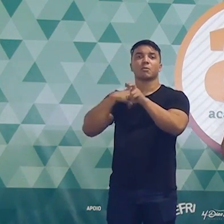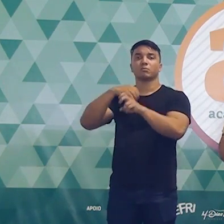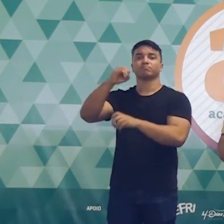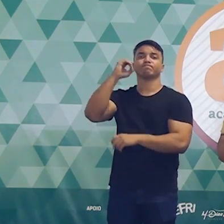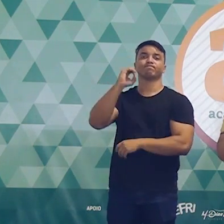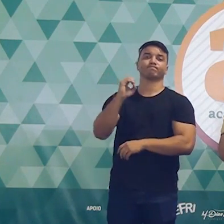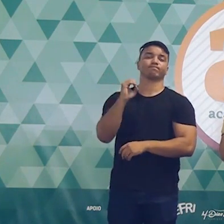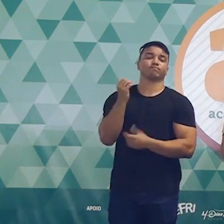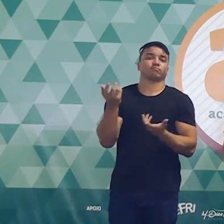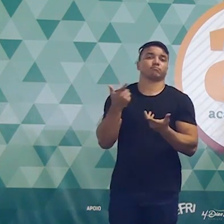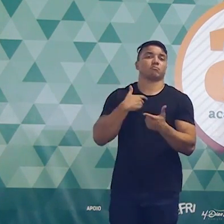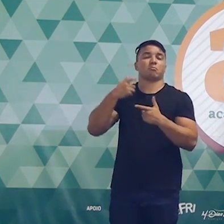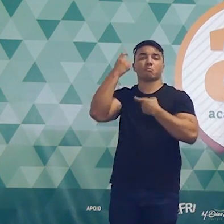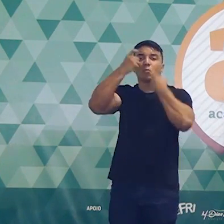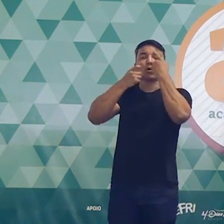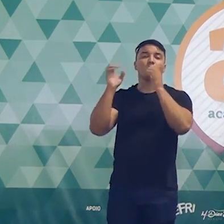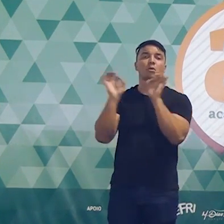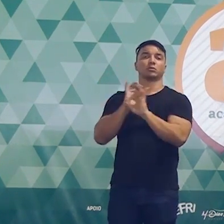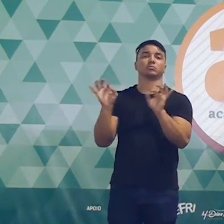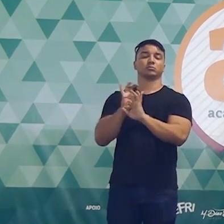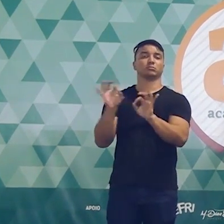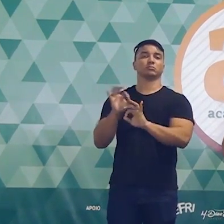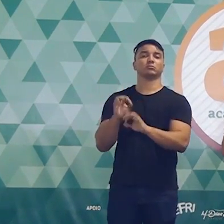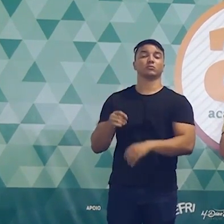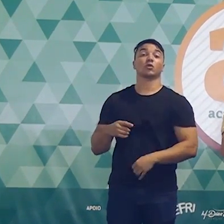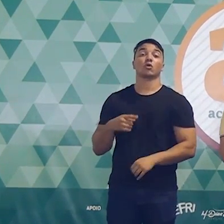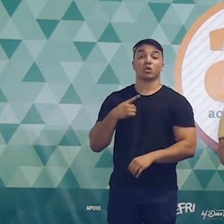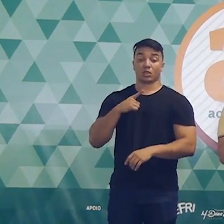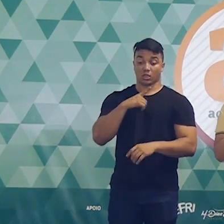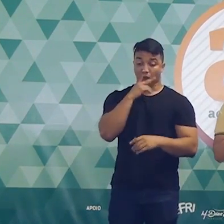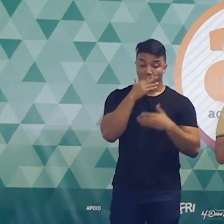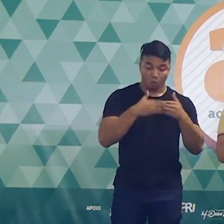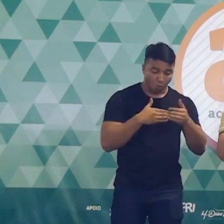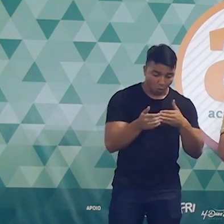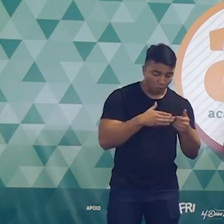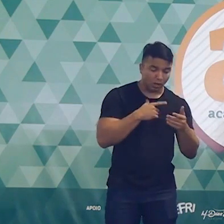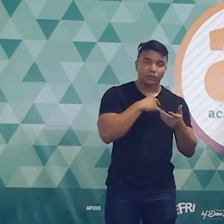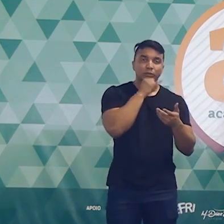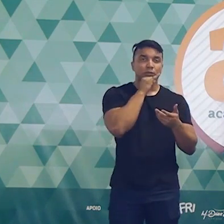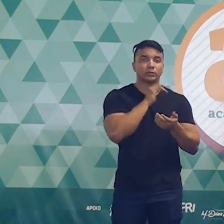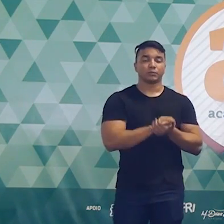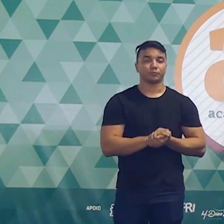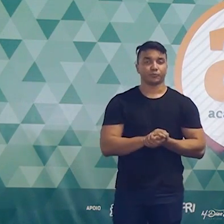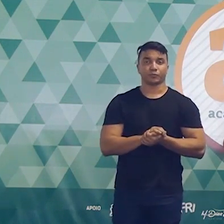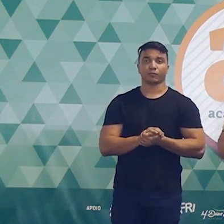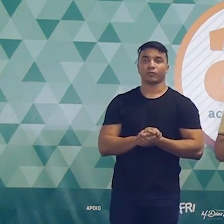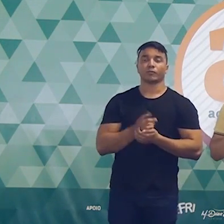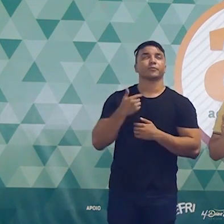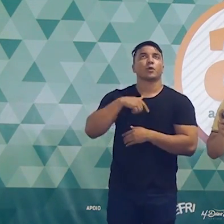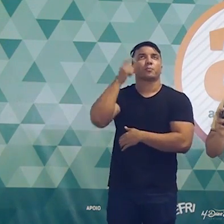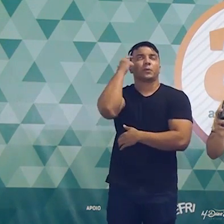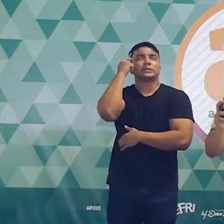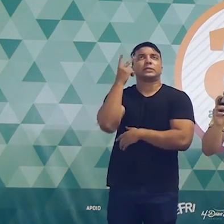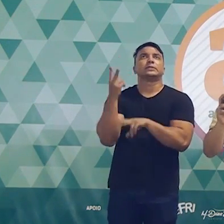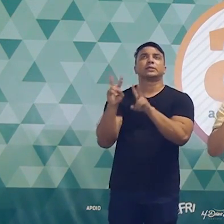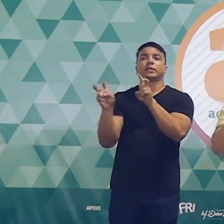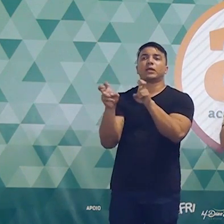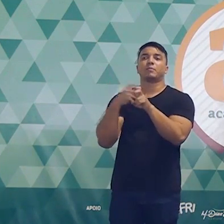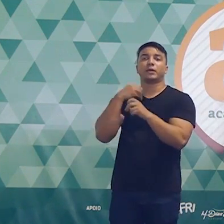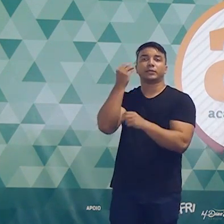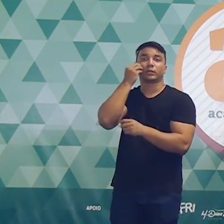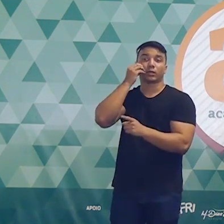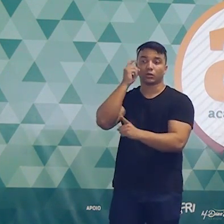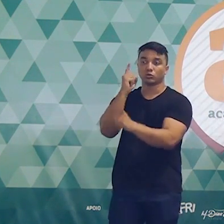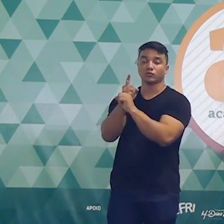zero. Por que a minha preocupação é zero? Porque qualquer exercício que eu fizer aqui de especulação de tema é tentativa